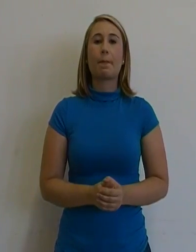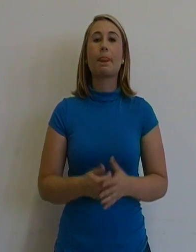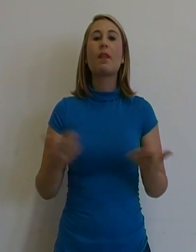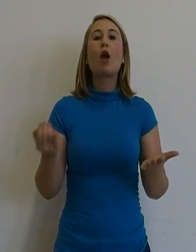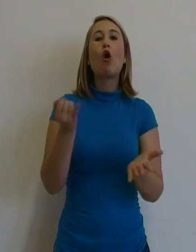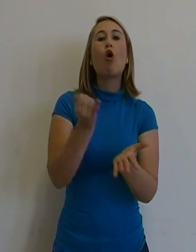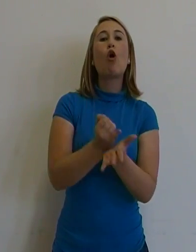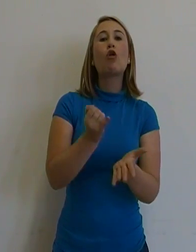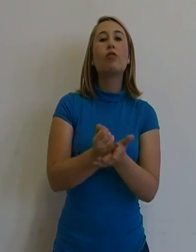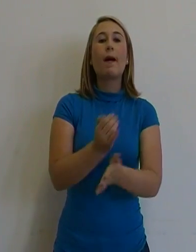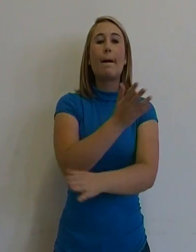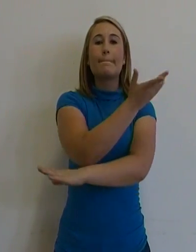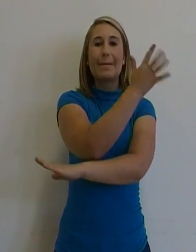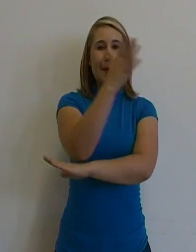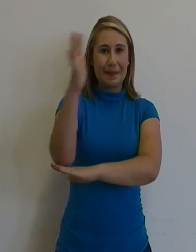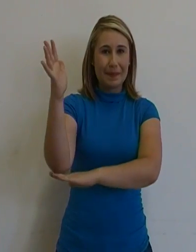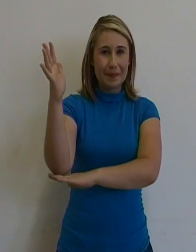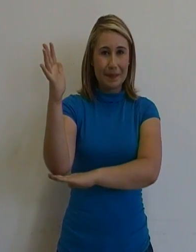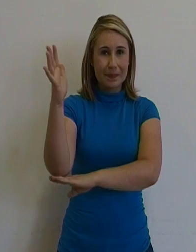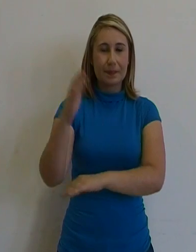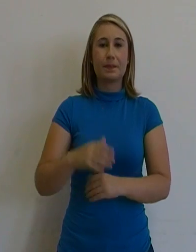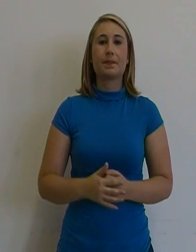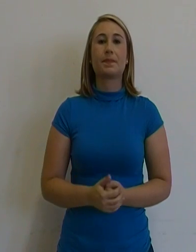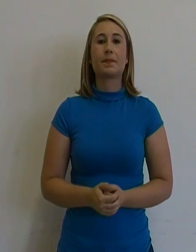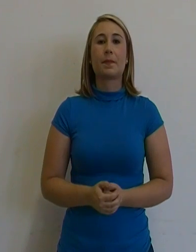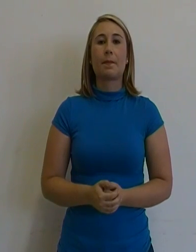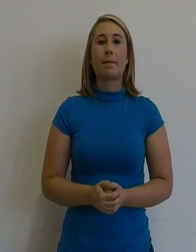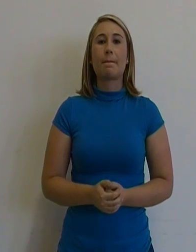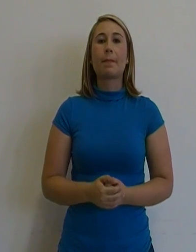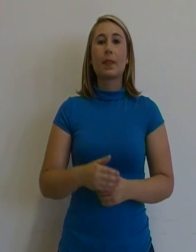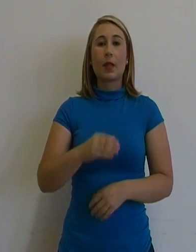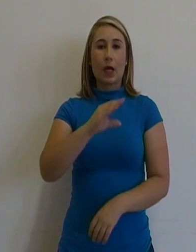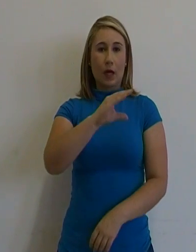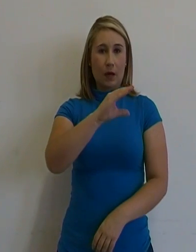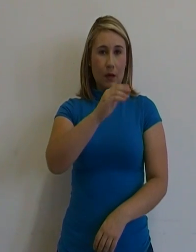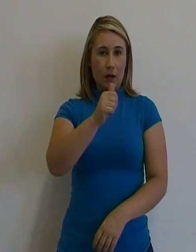San Sebastián de Palmitas, calle 20, número